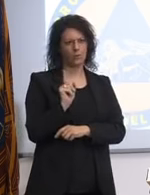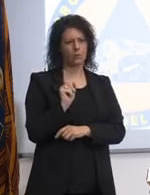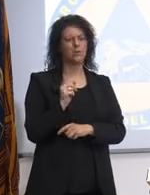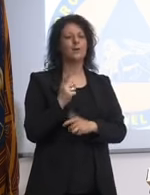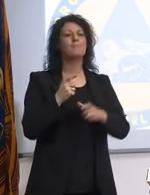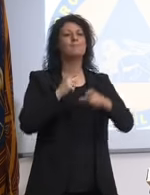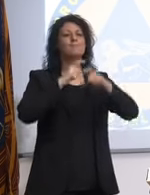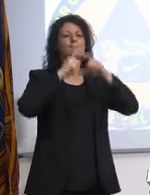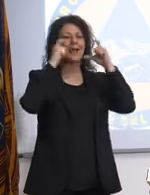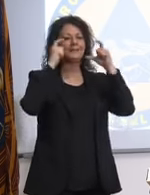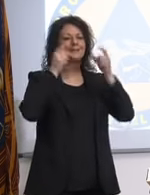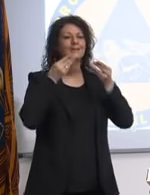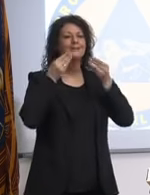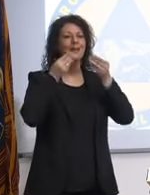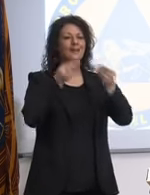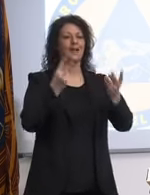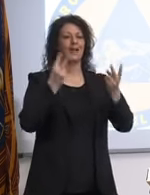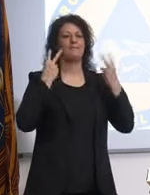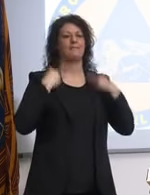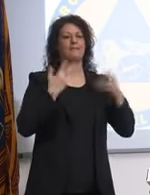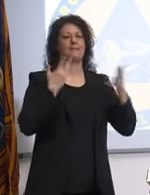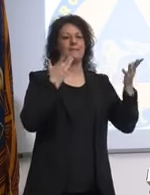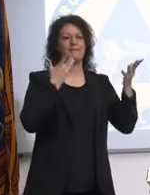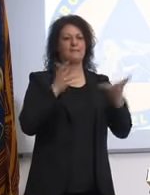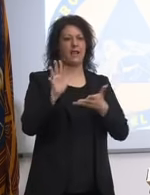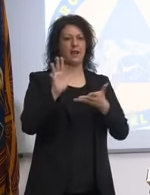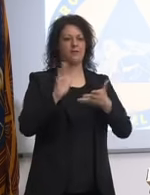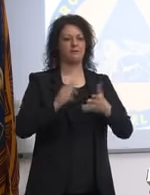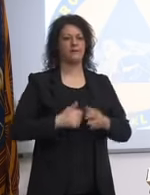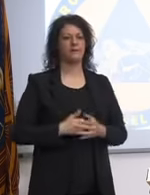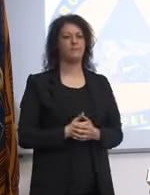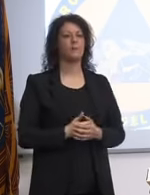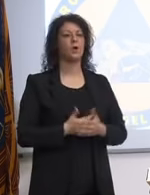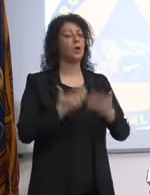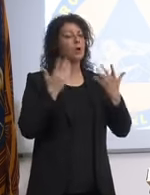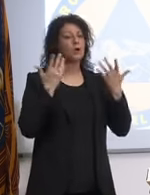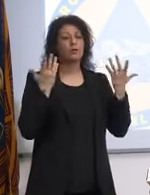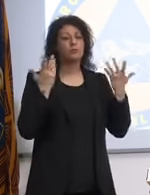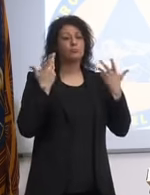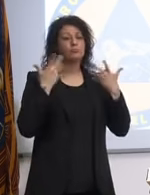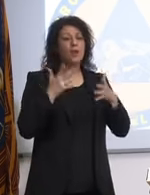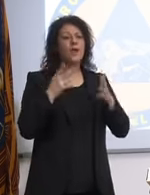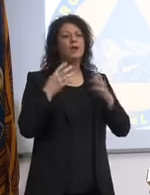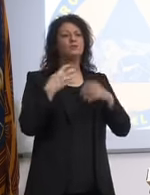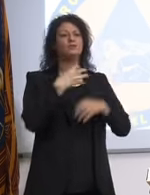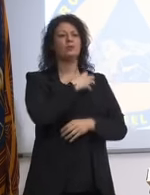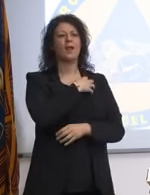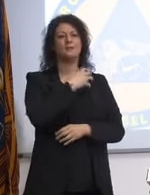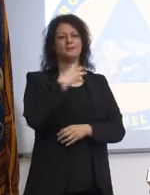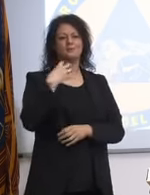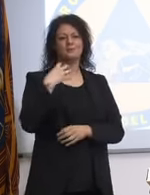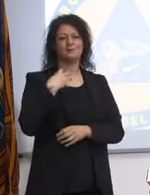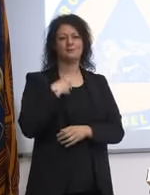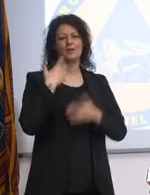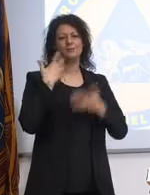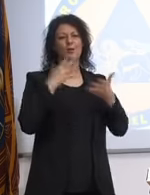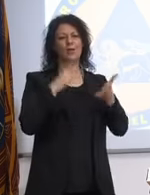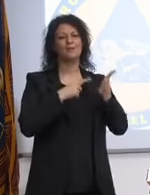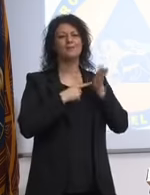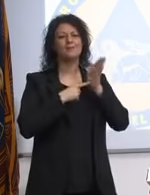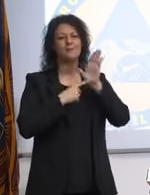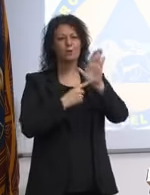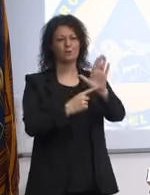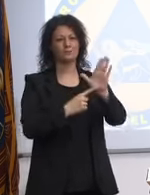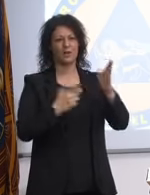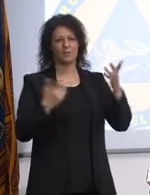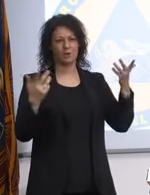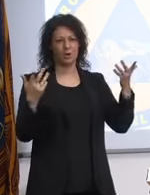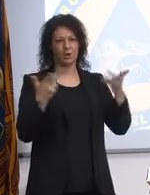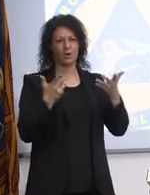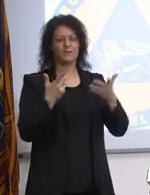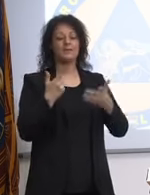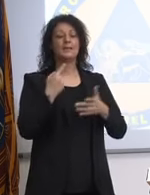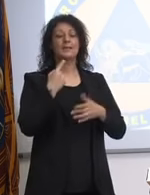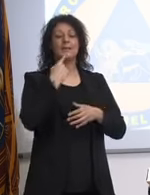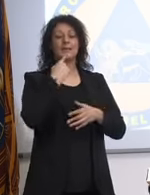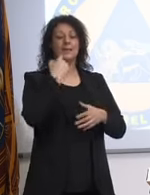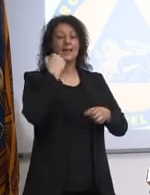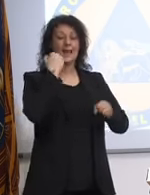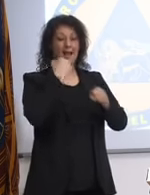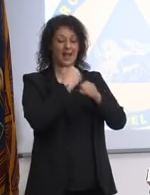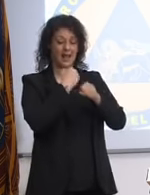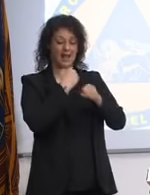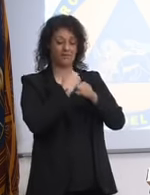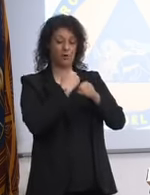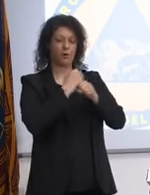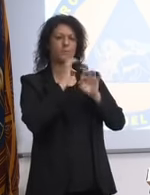salva la vita. Ormai è scientificamente dimostrato che chi ha operato al fronte, cioè